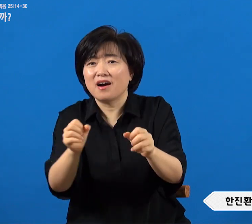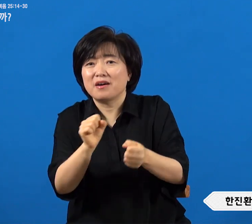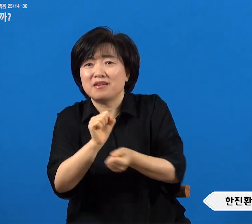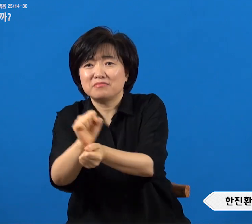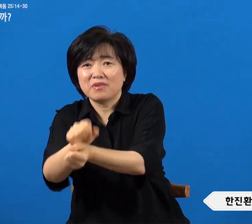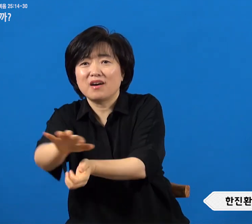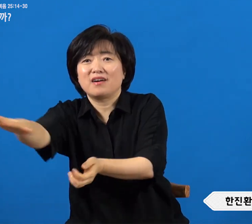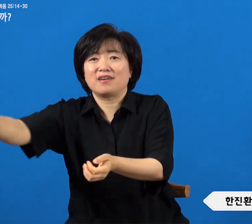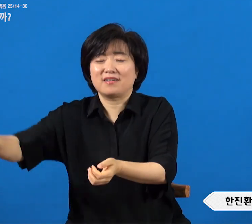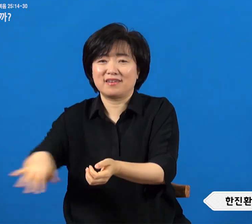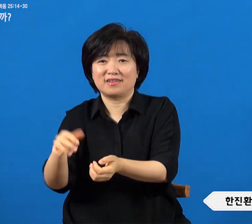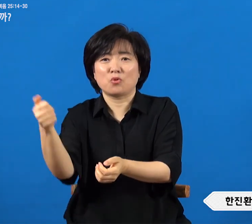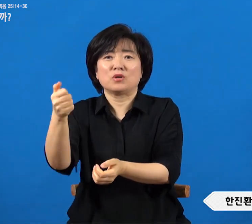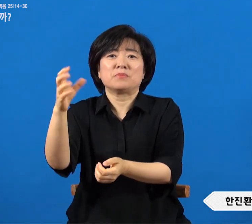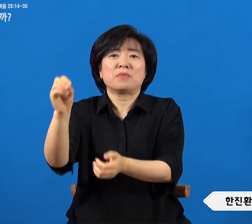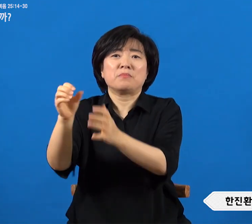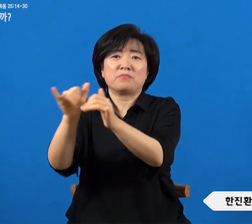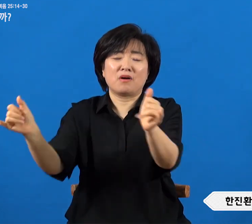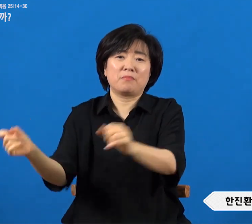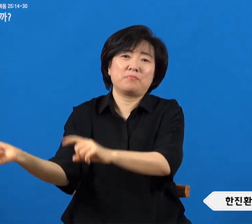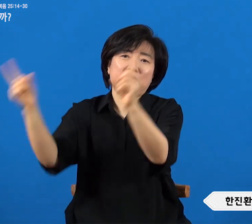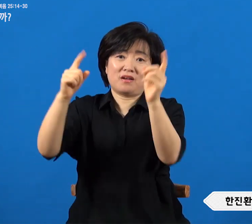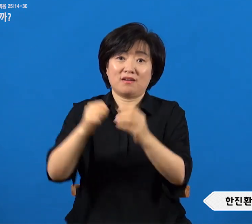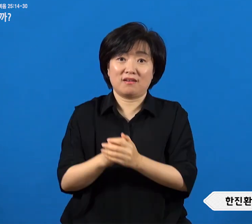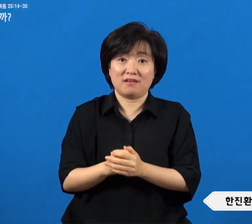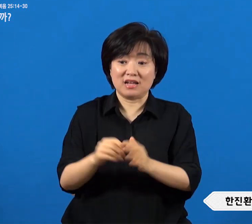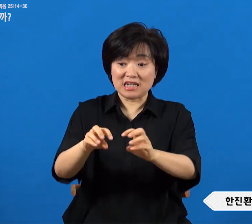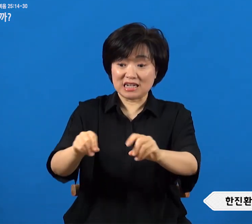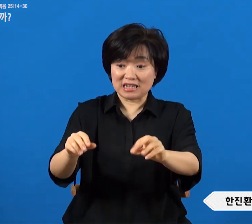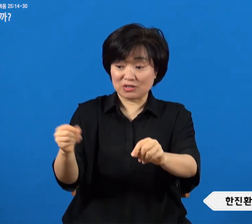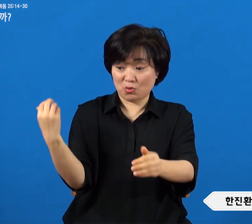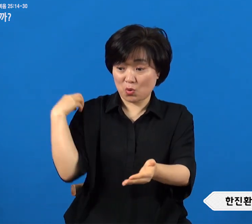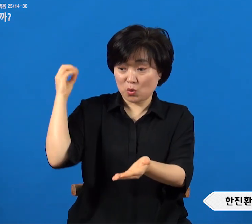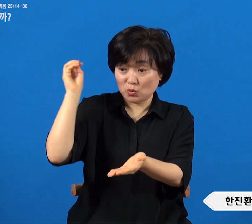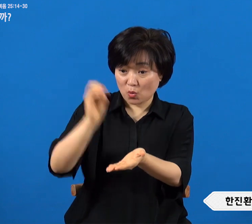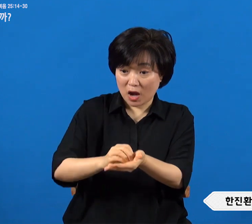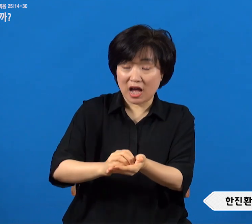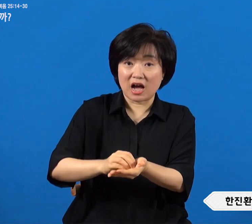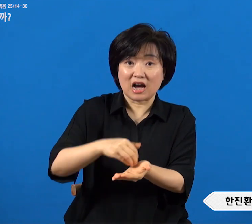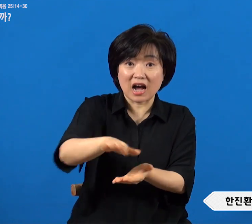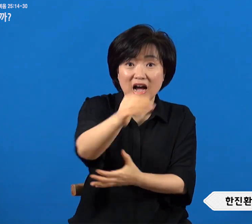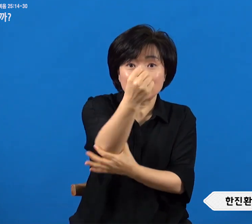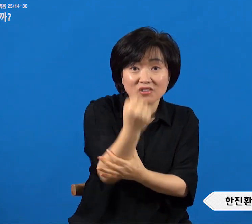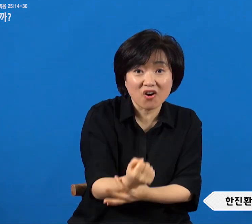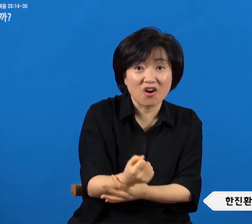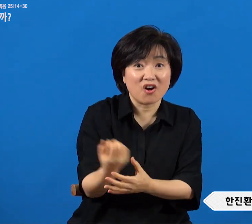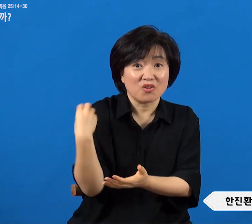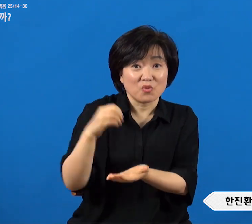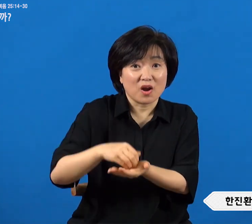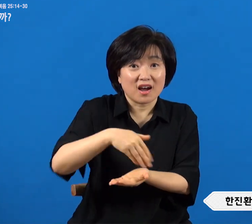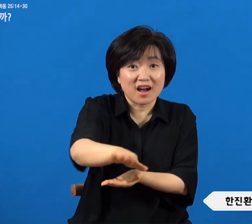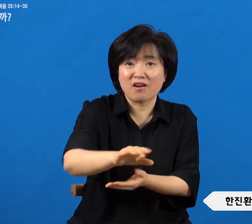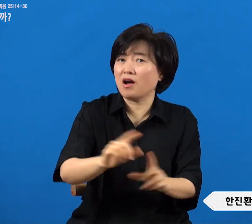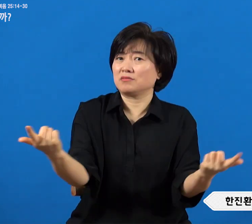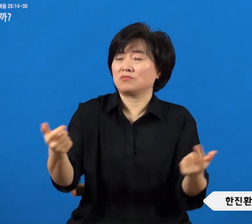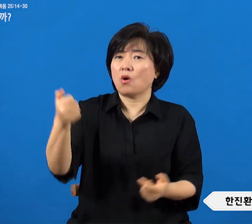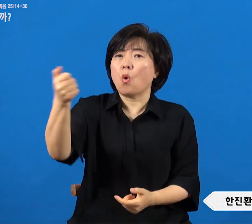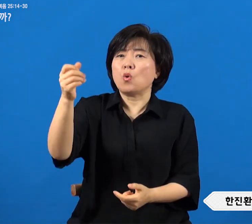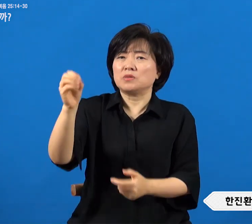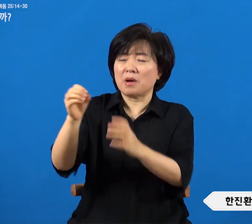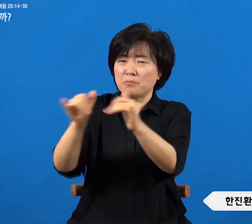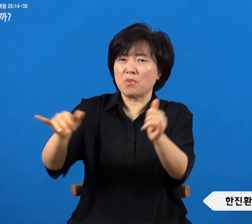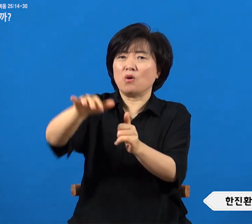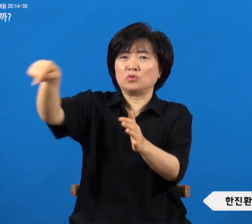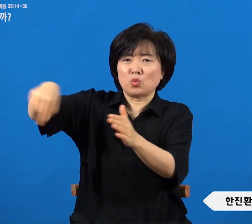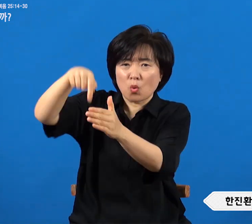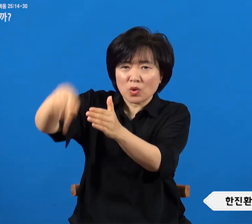저더슨과 앤은 썩어서 흙으로 돌아간 것이 아닙니다. 사라져버린 것이 아닙니다. 그 50만 명 속에